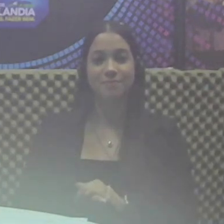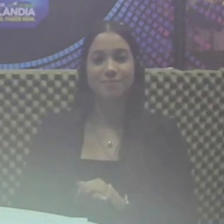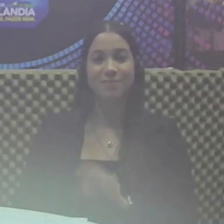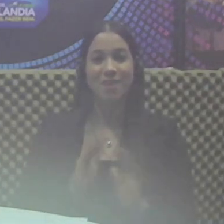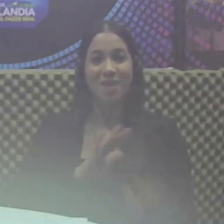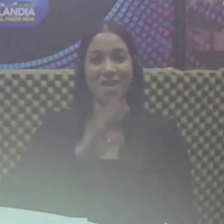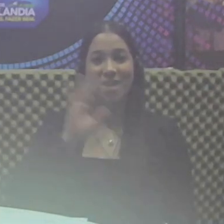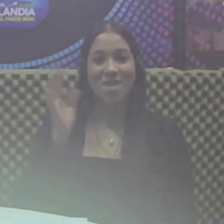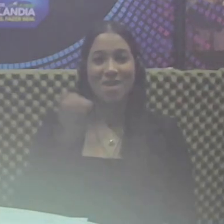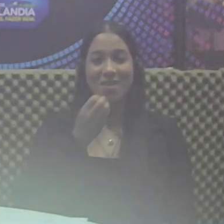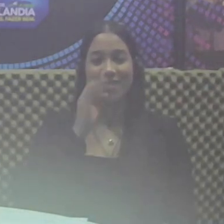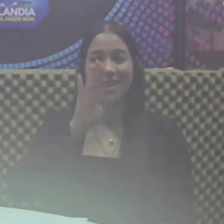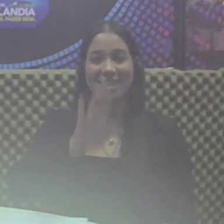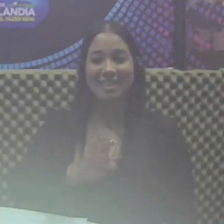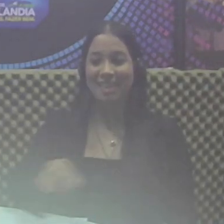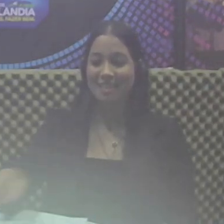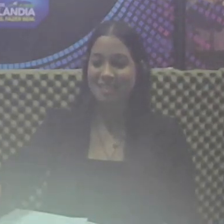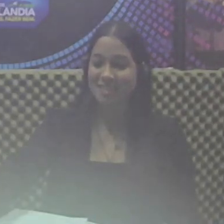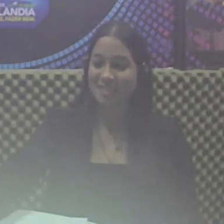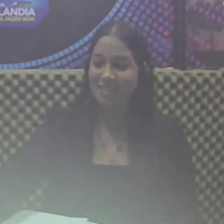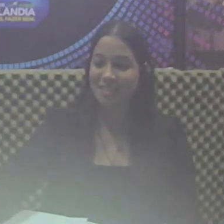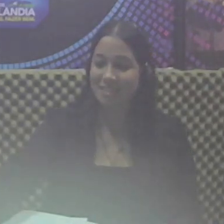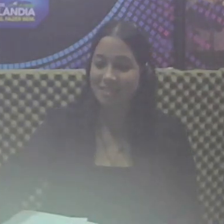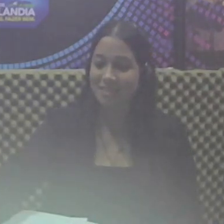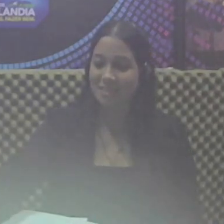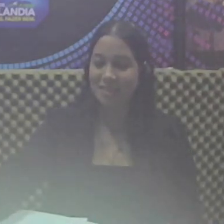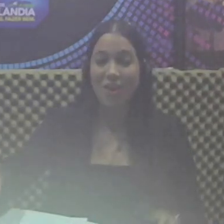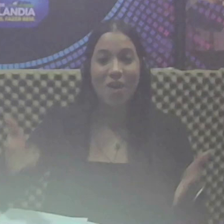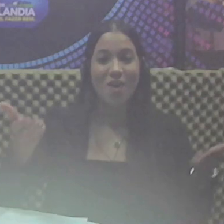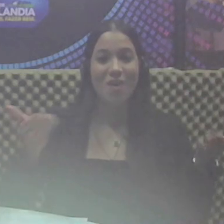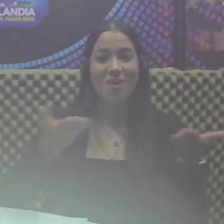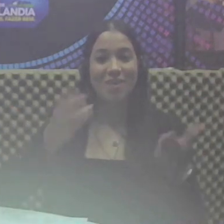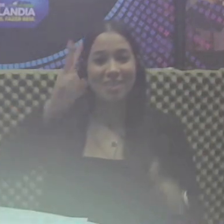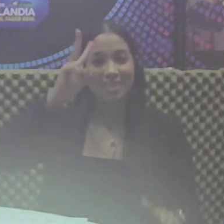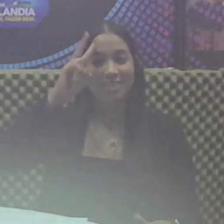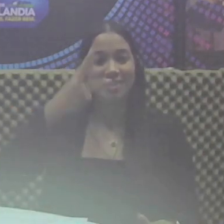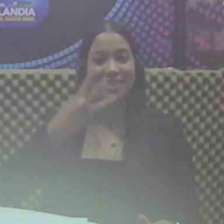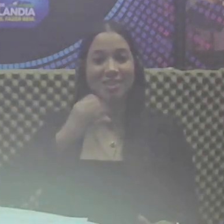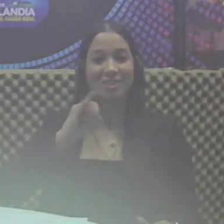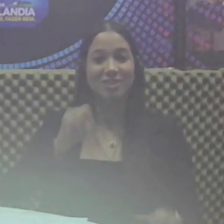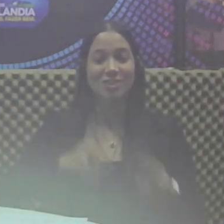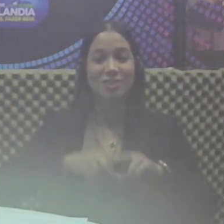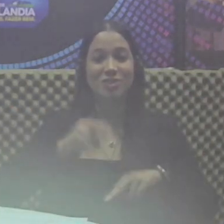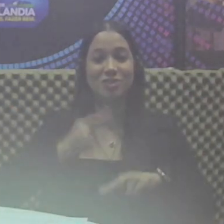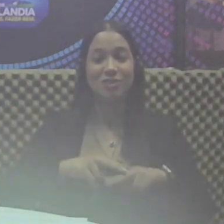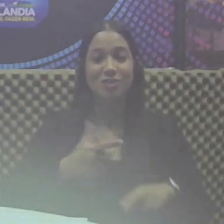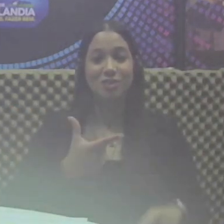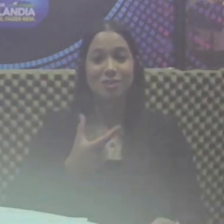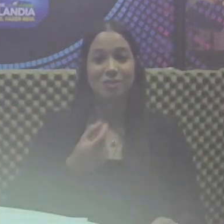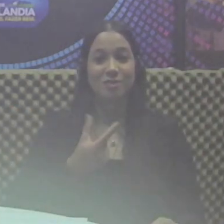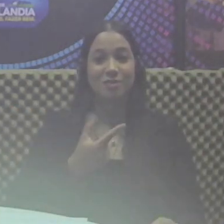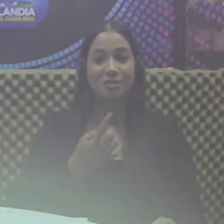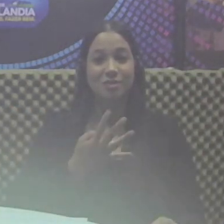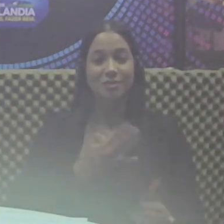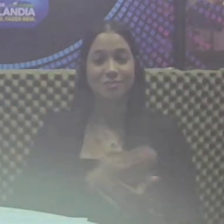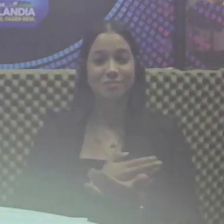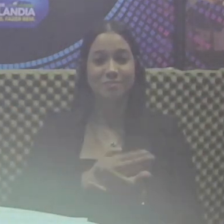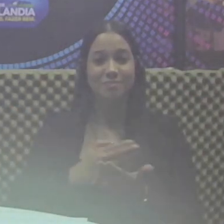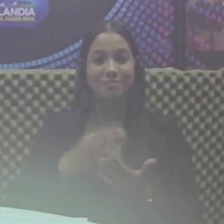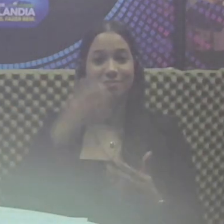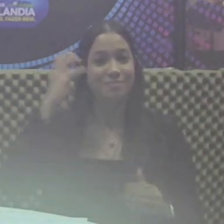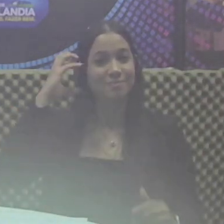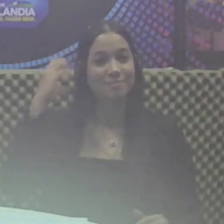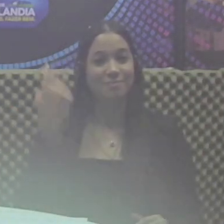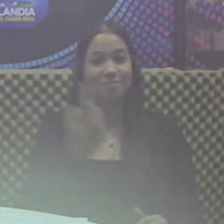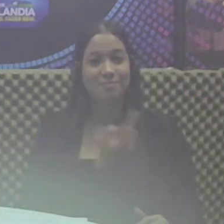Olá boa tarde hoje é segunda-feira dia 3 de junho de 2024 está no ar a rádio nossa cidade